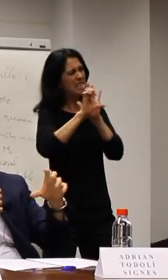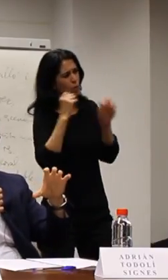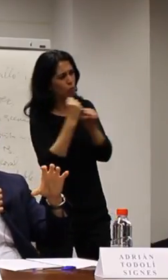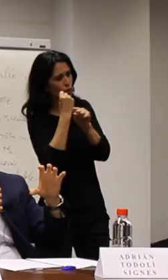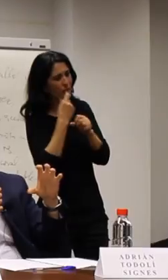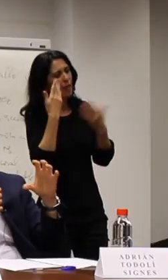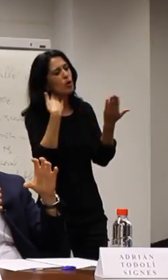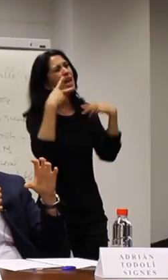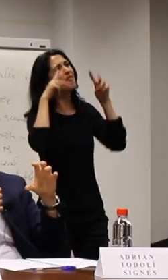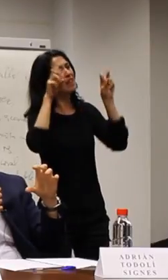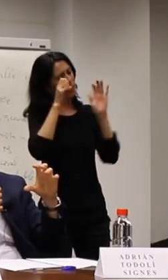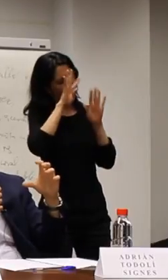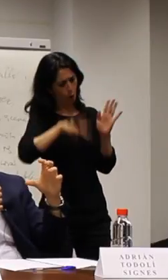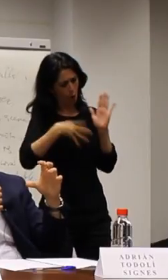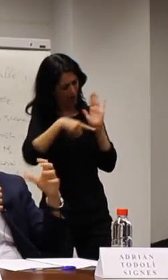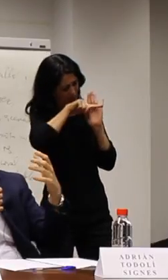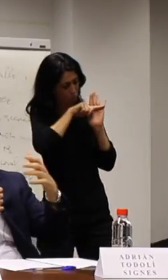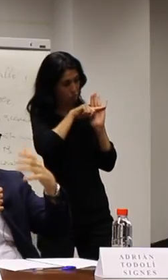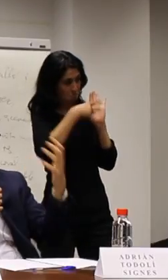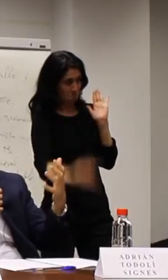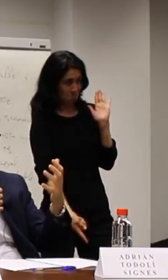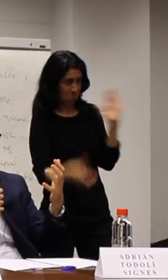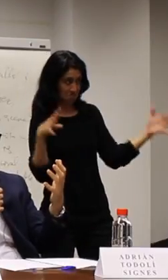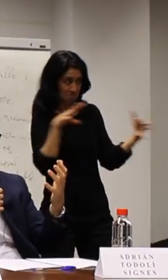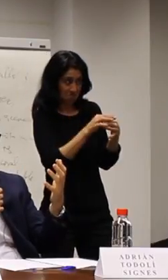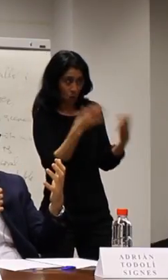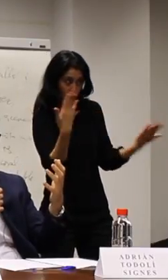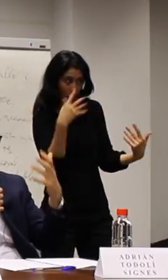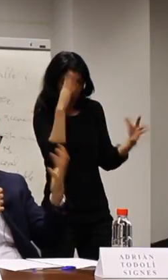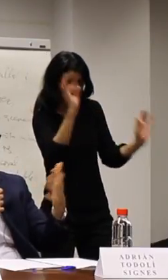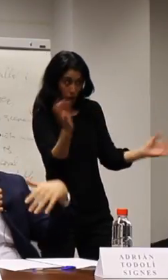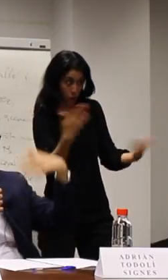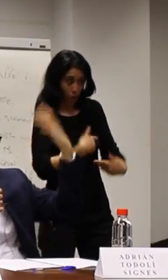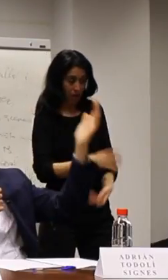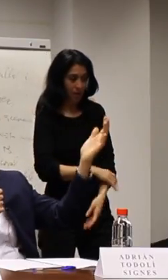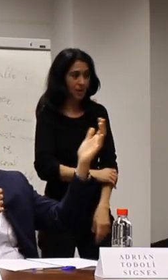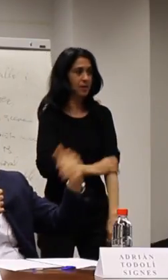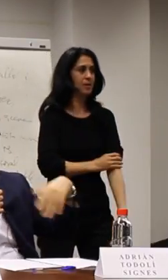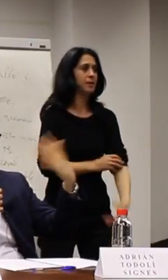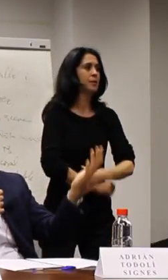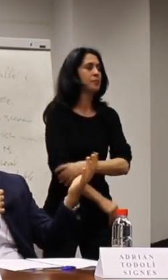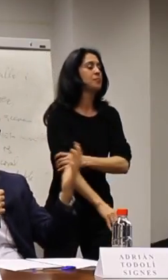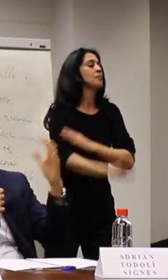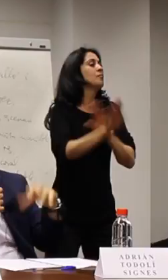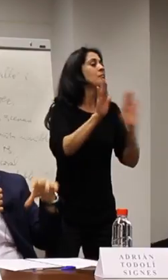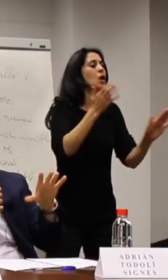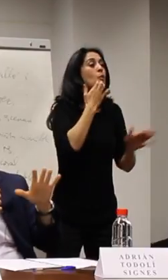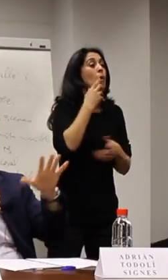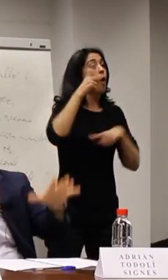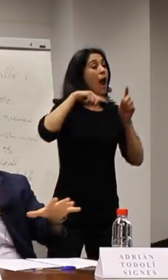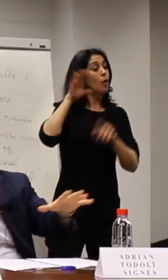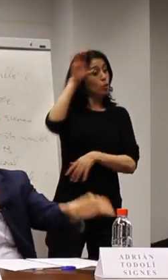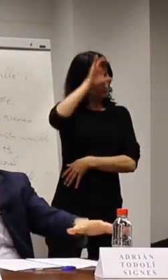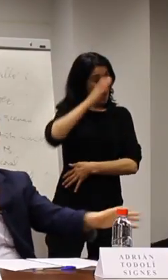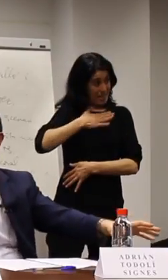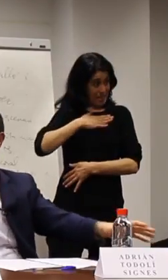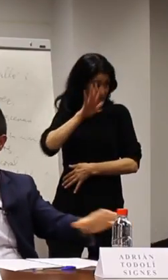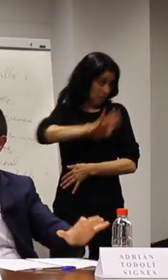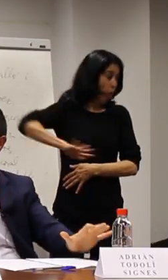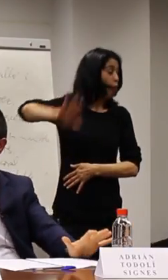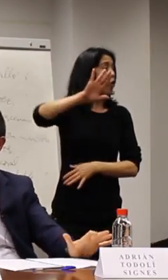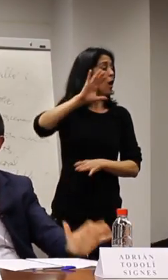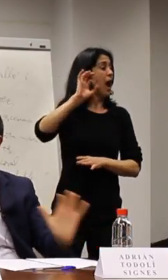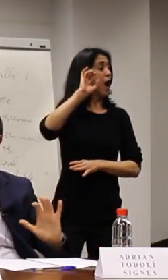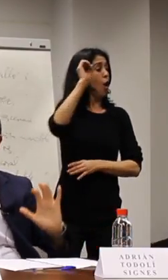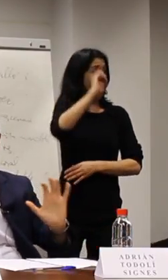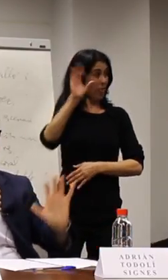ser primero que al menos en los países continentales, no en los países anglosajones, creemos que es el legislador el que debe crear derecho